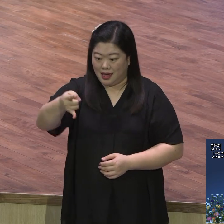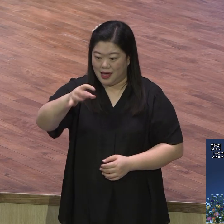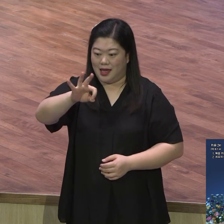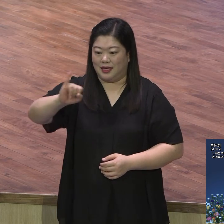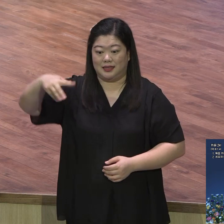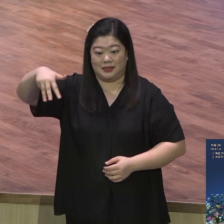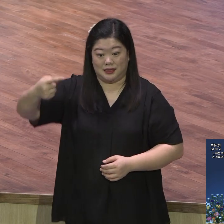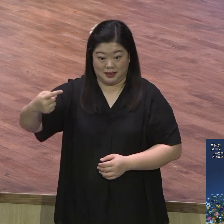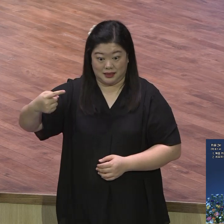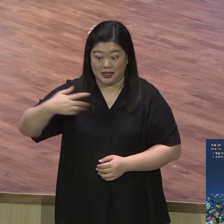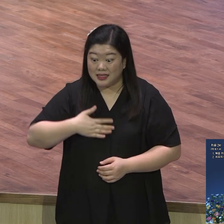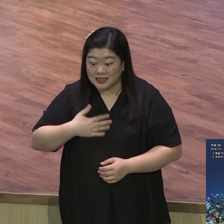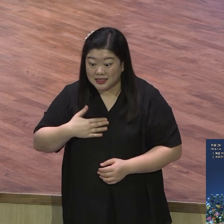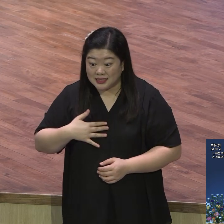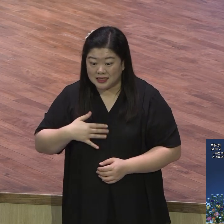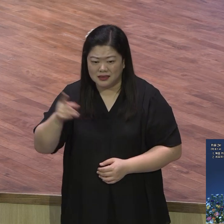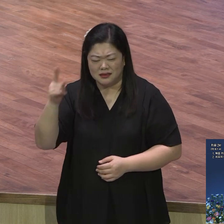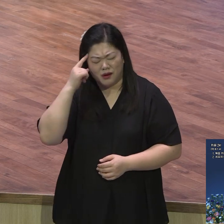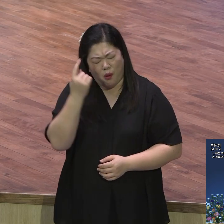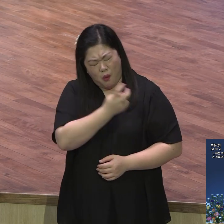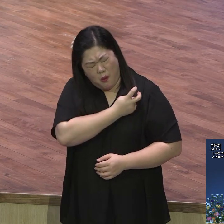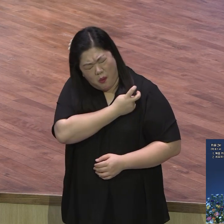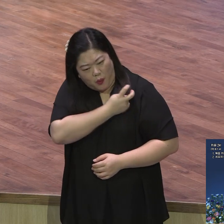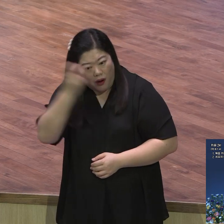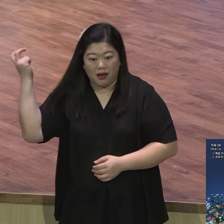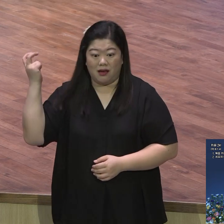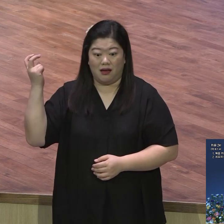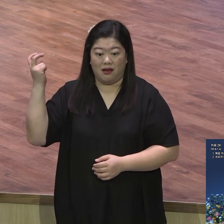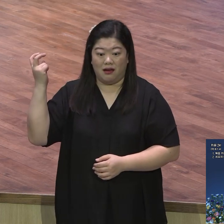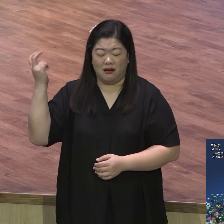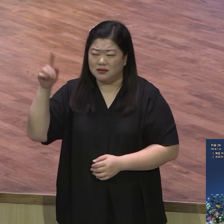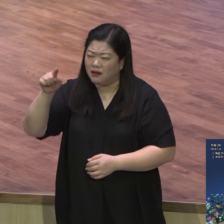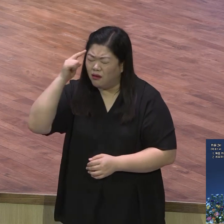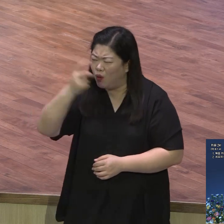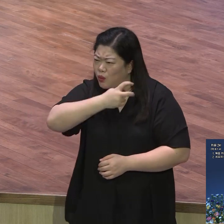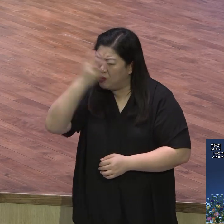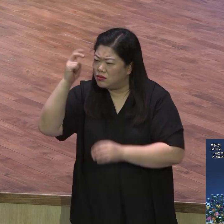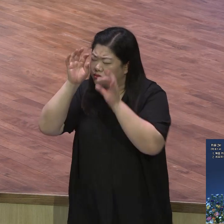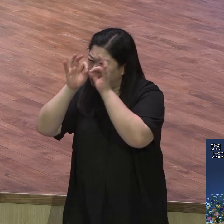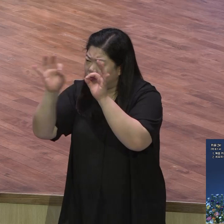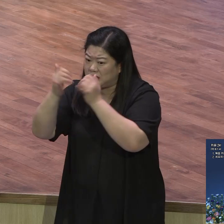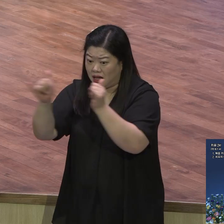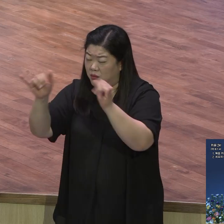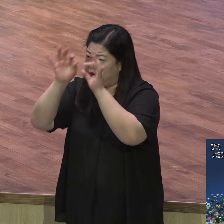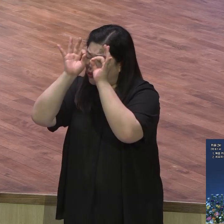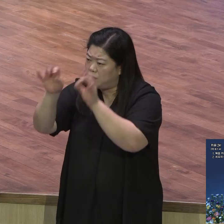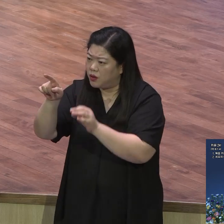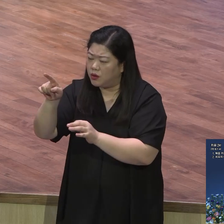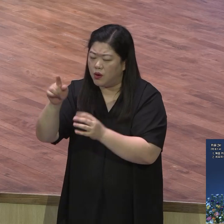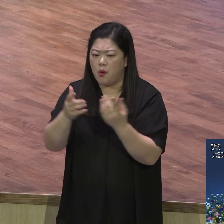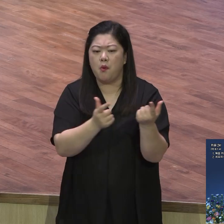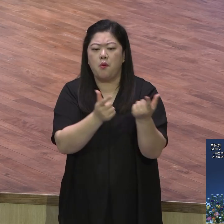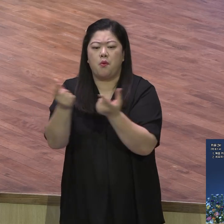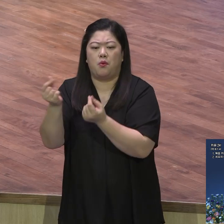비험한 업적을 남긴 사람들의 공통점이 있어요. 그게 뭐냐. 바로